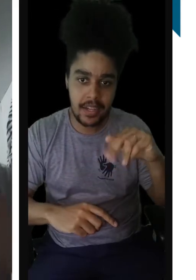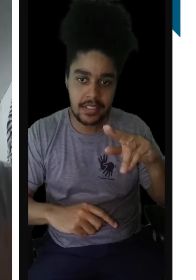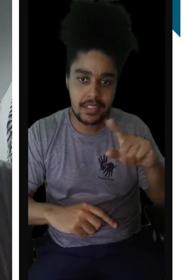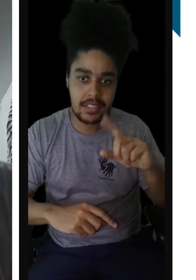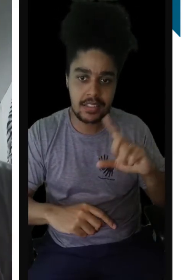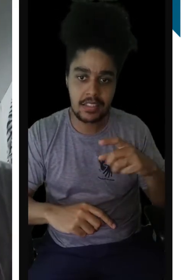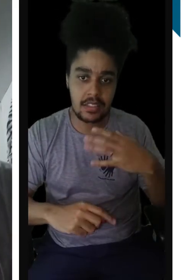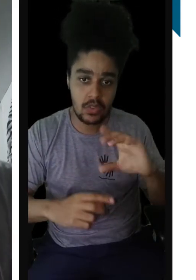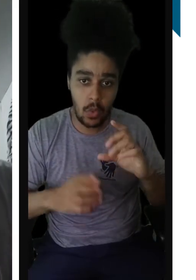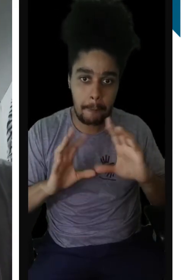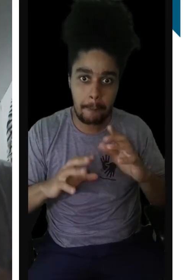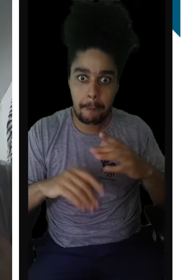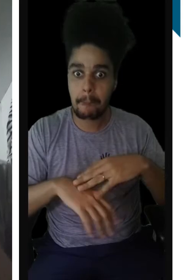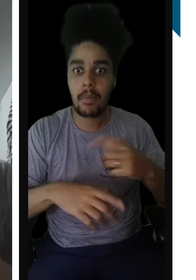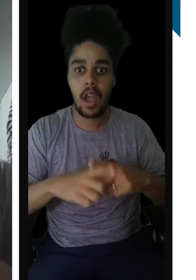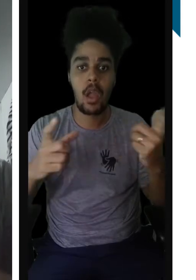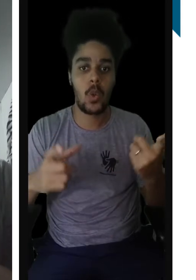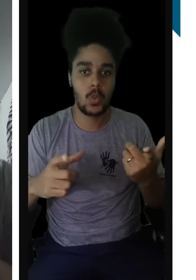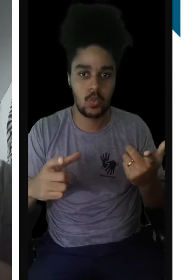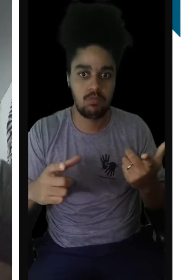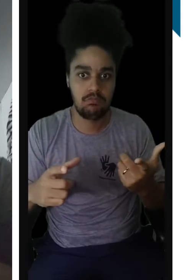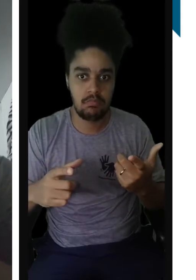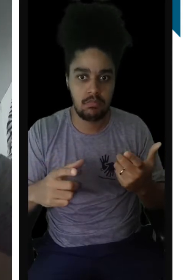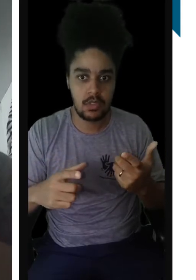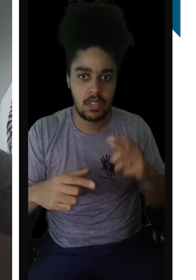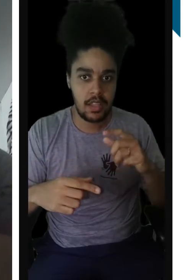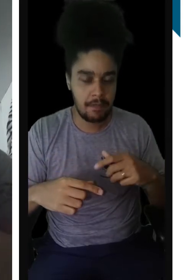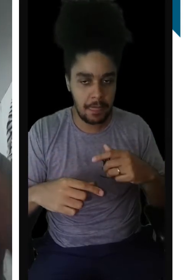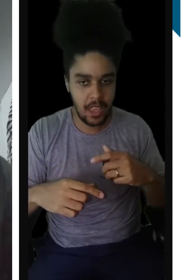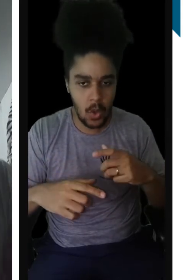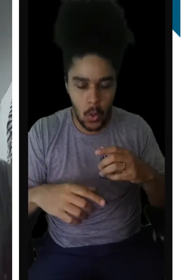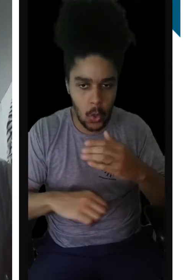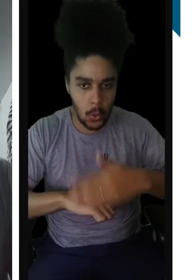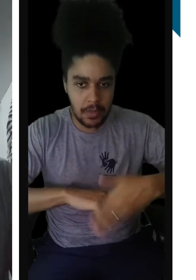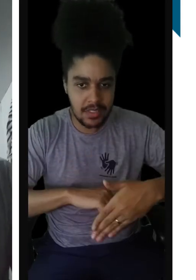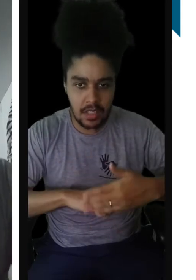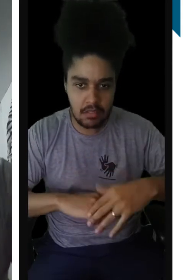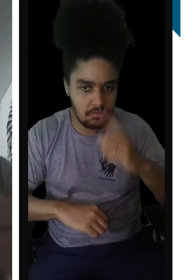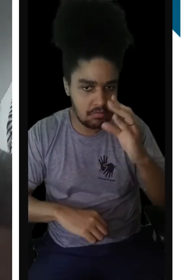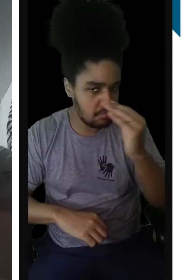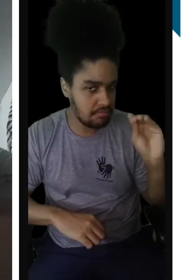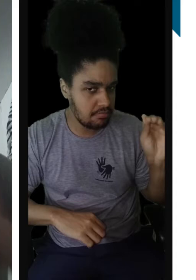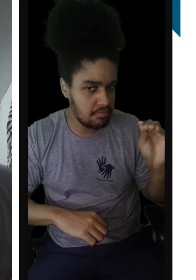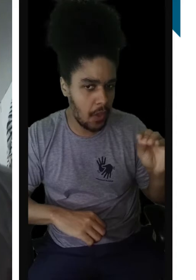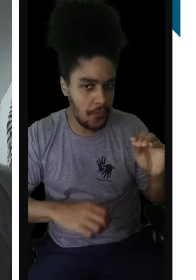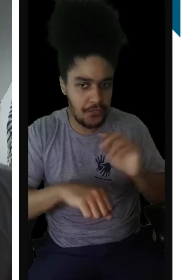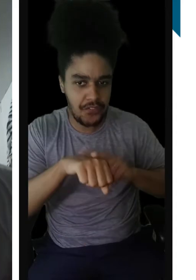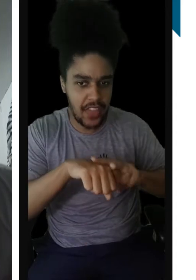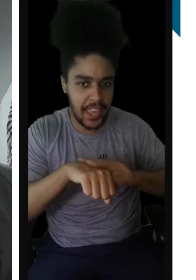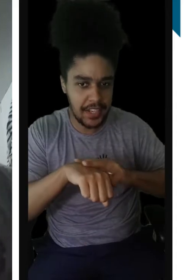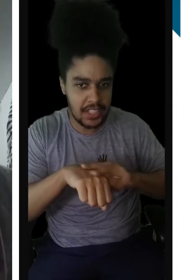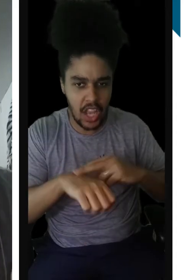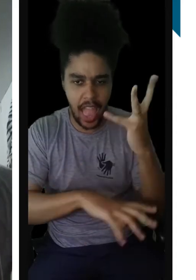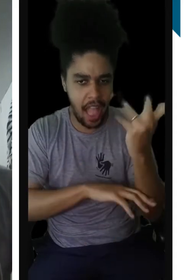mais intensa. Sobretudo aquela urbanização que despreza as áreas verdes, despreza